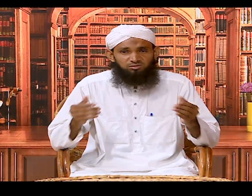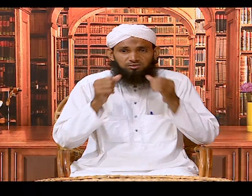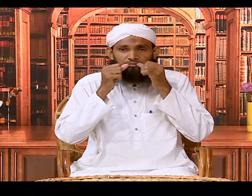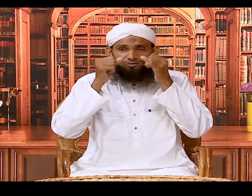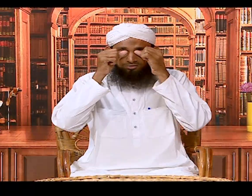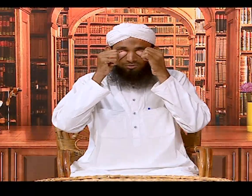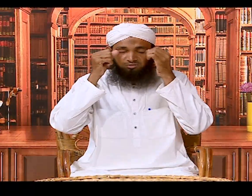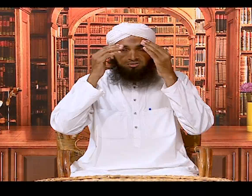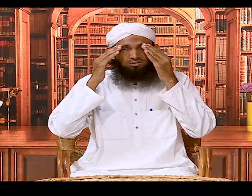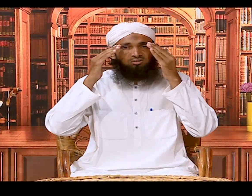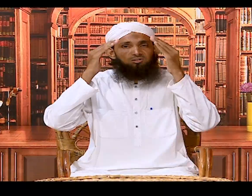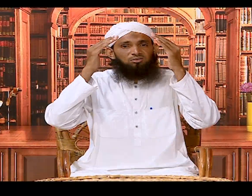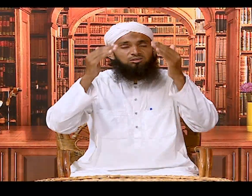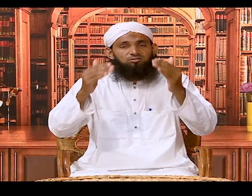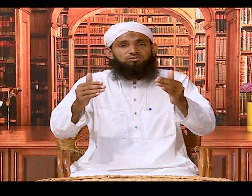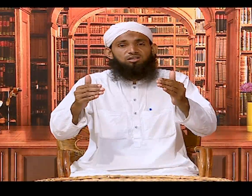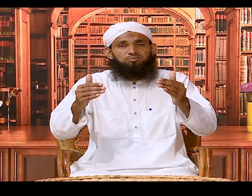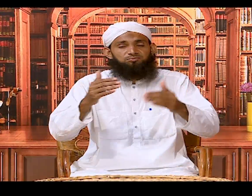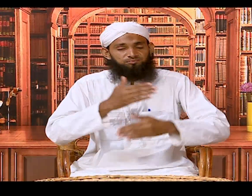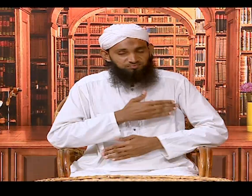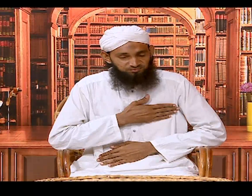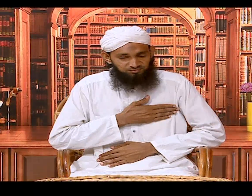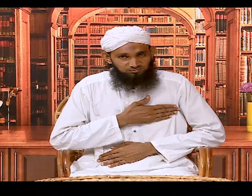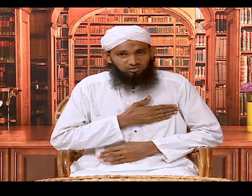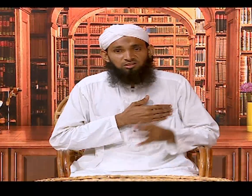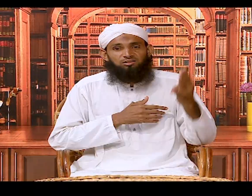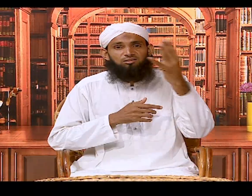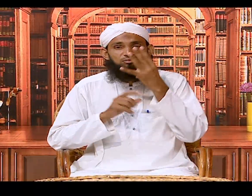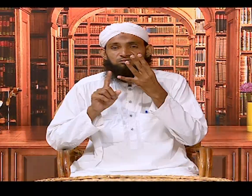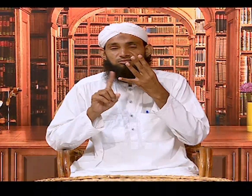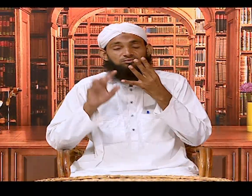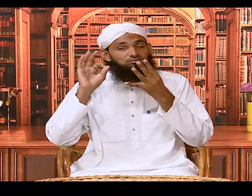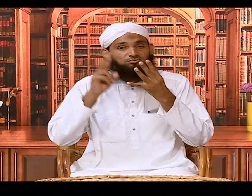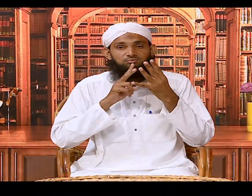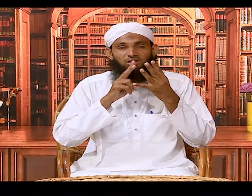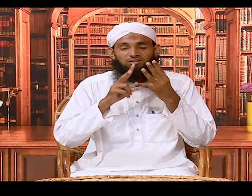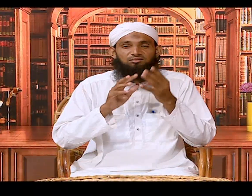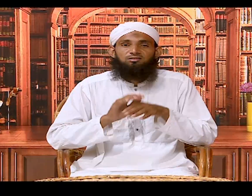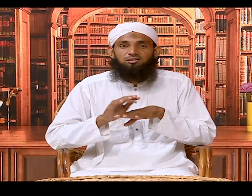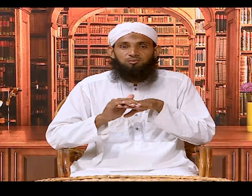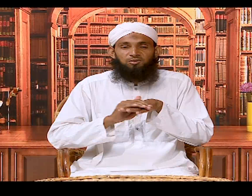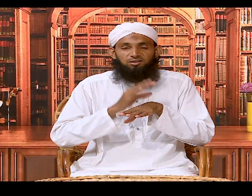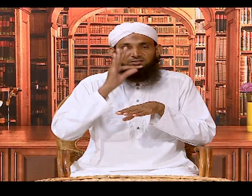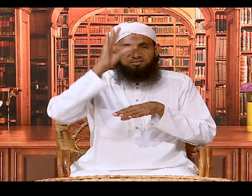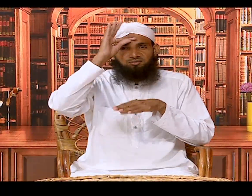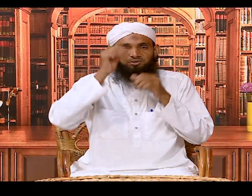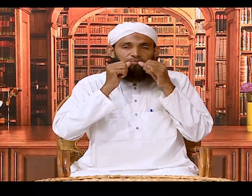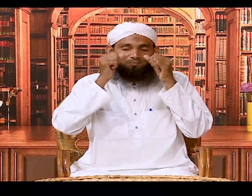اللہ علی محمد صلی اللہ علیہ وسلم۔ چوتھی خصوصیت، دعائے مصطفیٰ صلی اللہ علیہ وآلہ